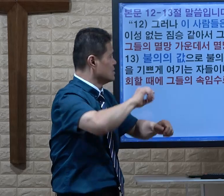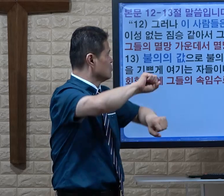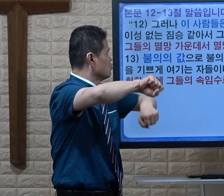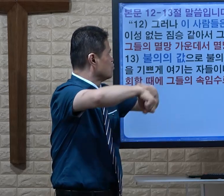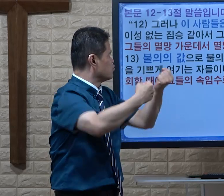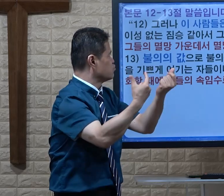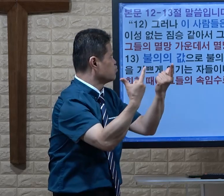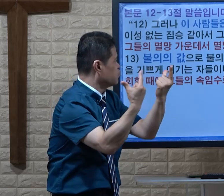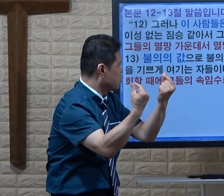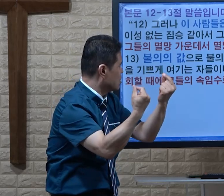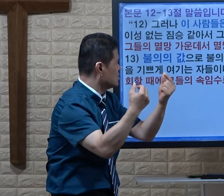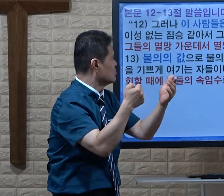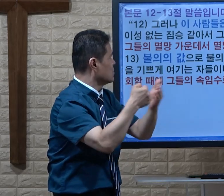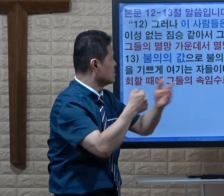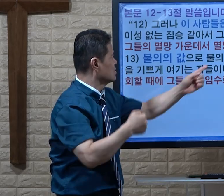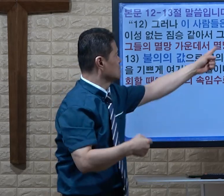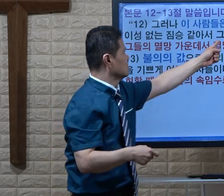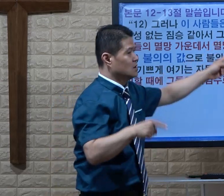이성 없는 짐승 같아서